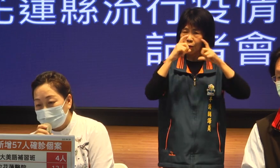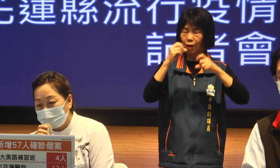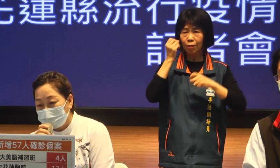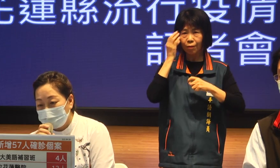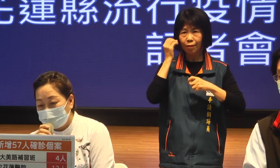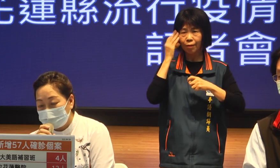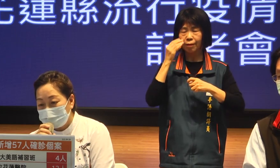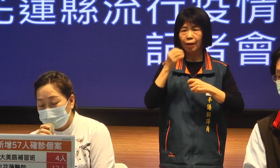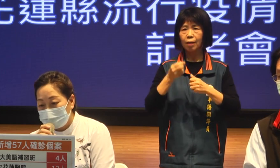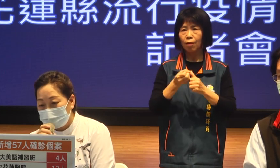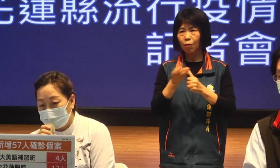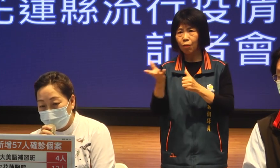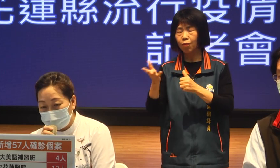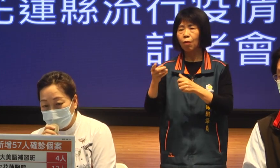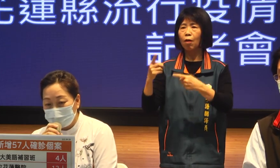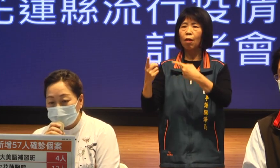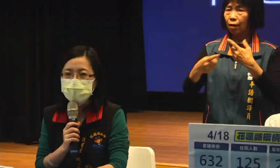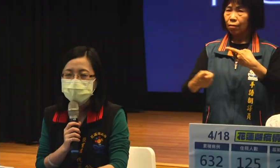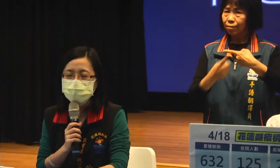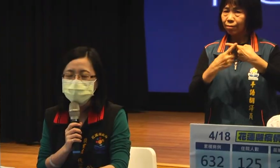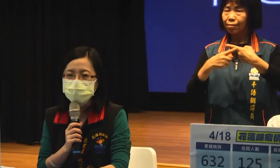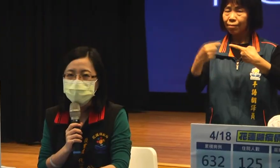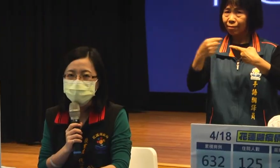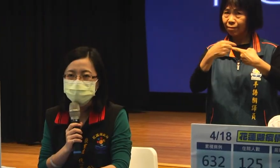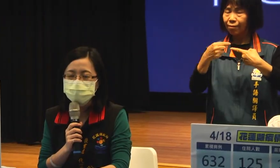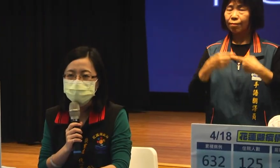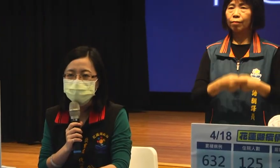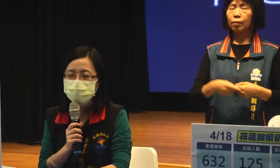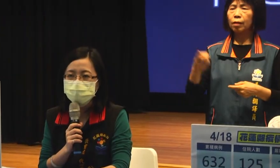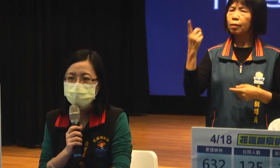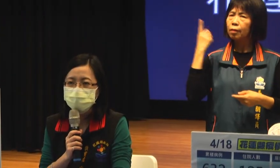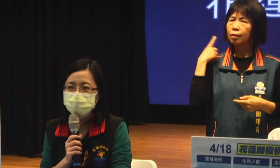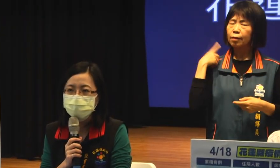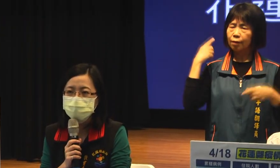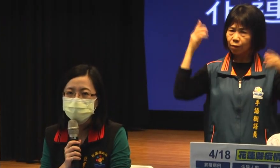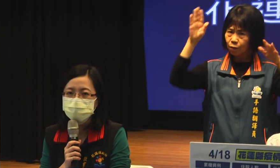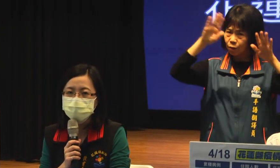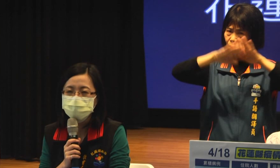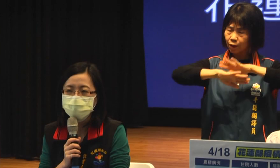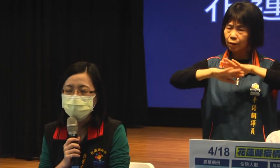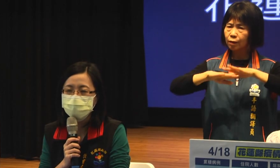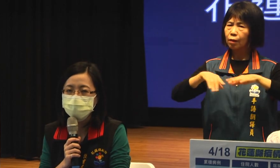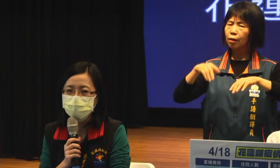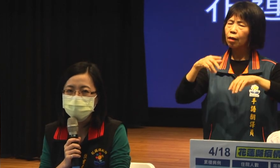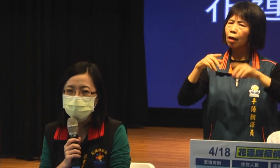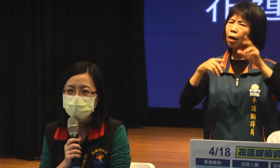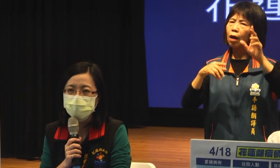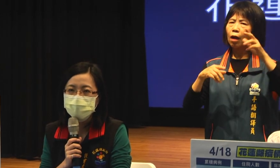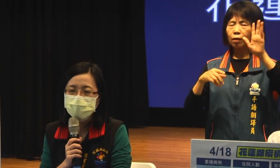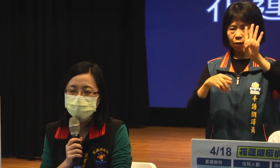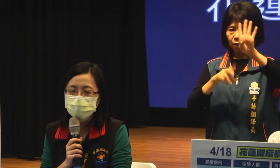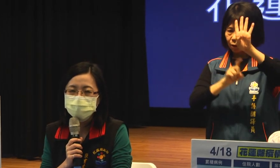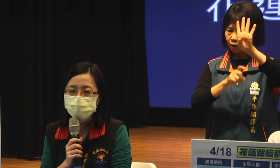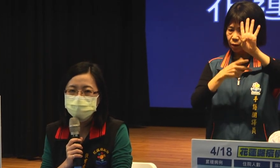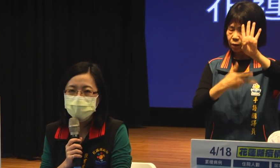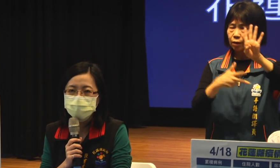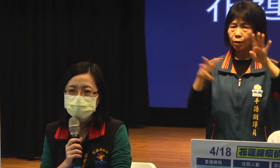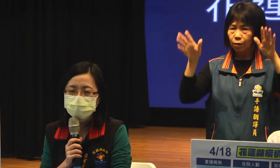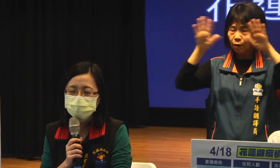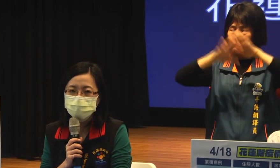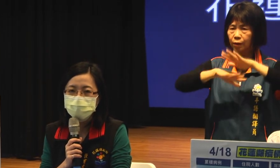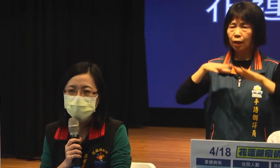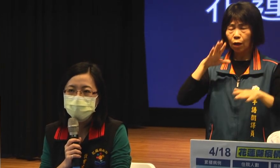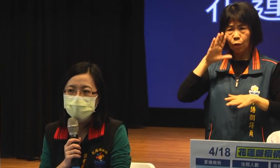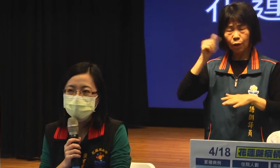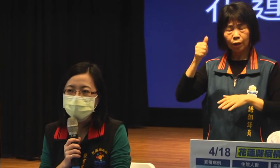的部分阳性确诊有5人。 他是在昨天晚上，就是17号的晚上，他回到饭